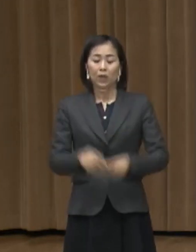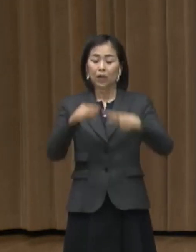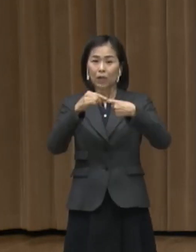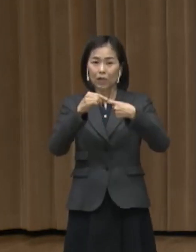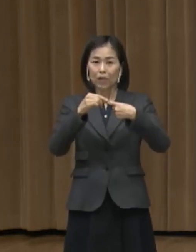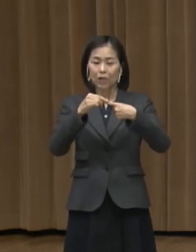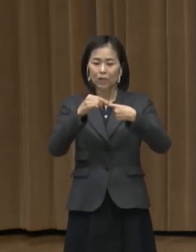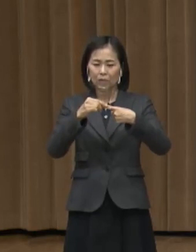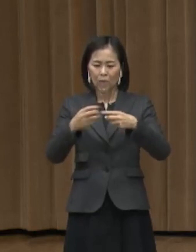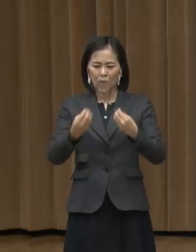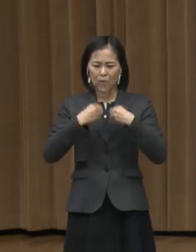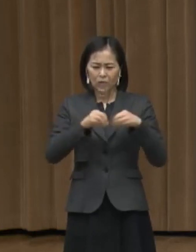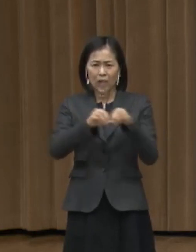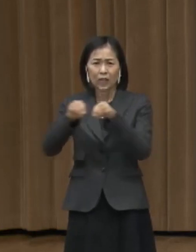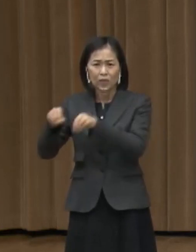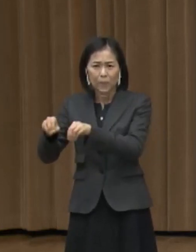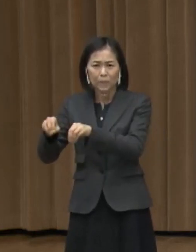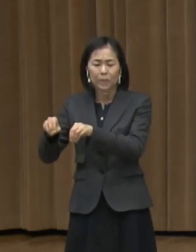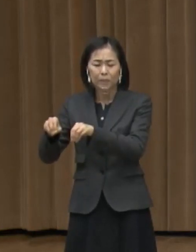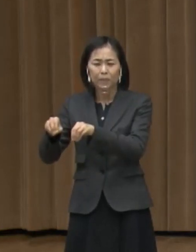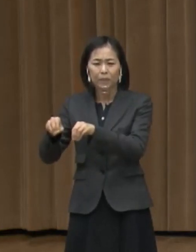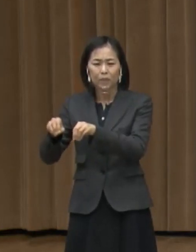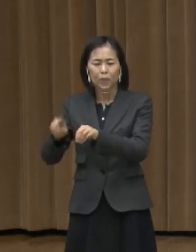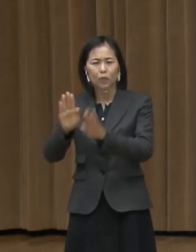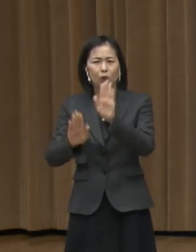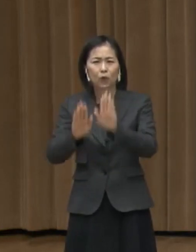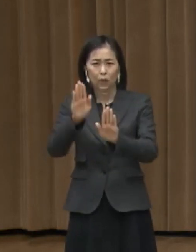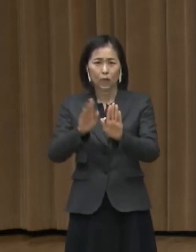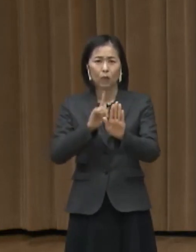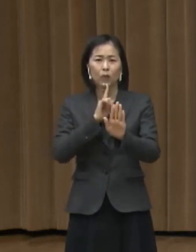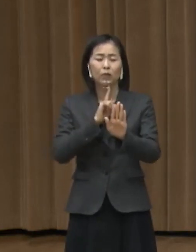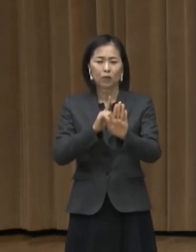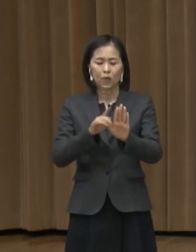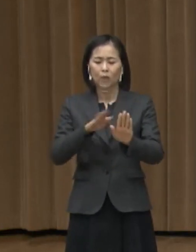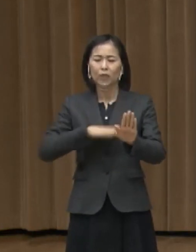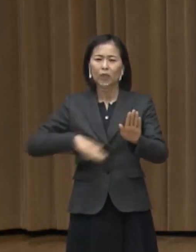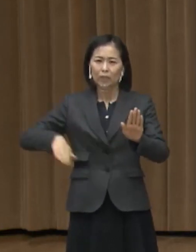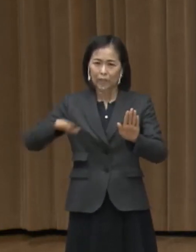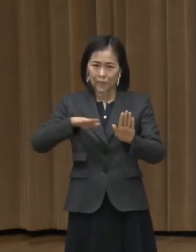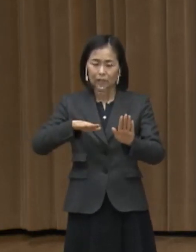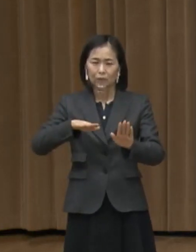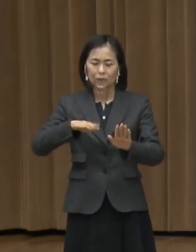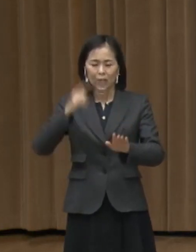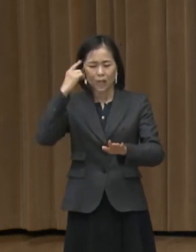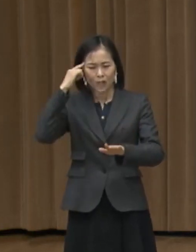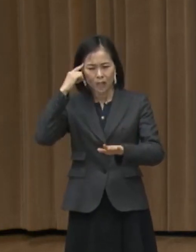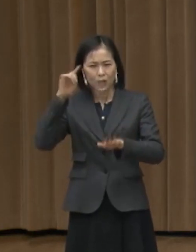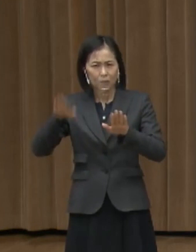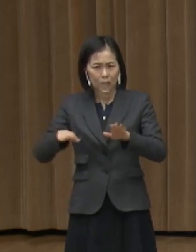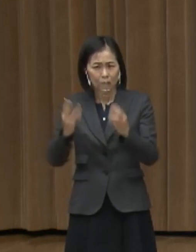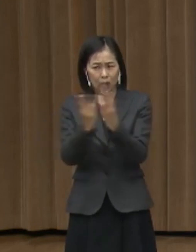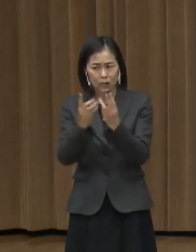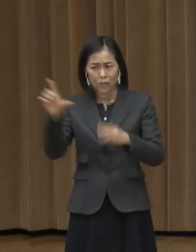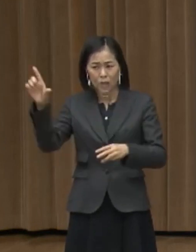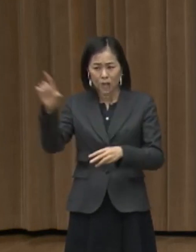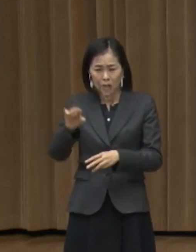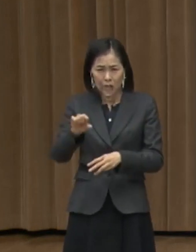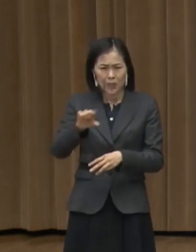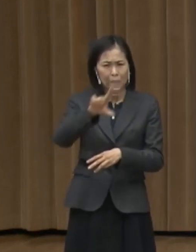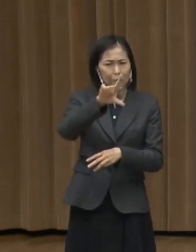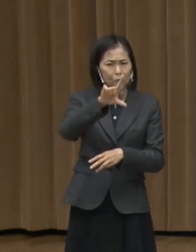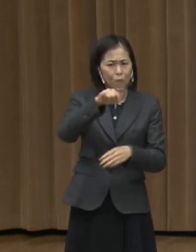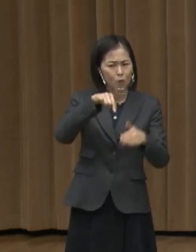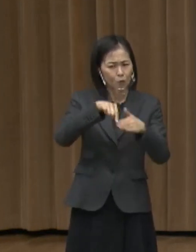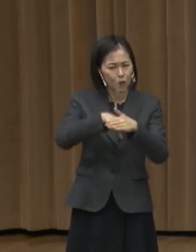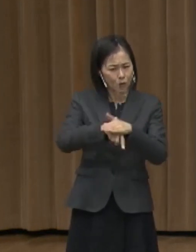染動向、新規陽性者をもとにした感染動向ですけれども、我々としてはまだリバウンドなのかどうかという結論に至っているわ